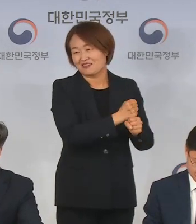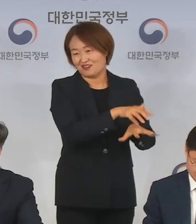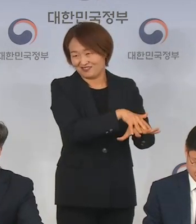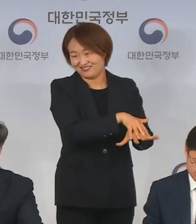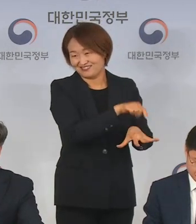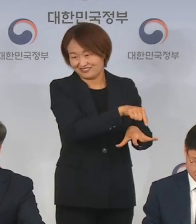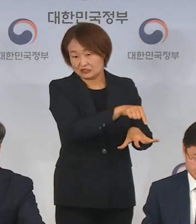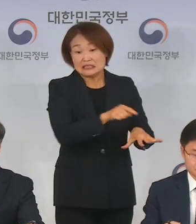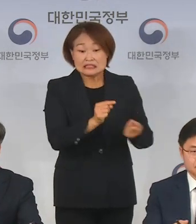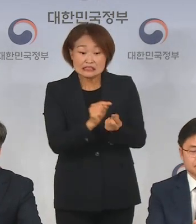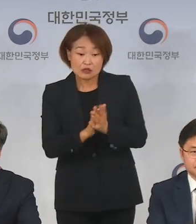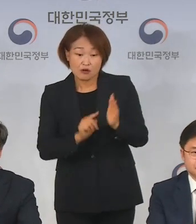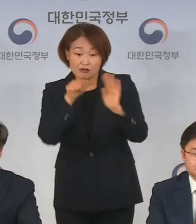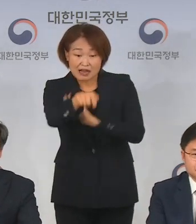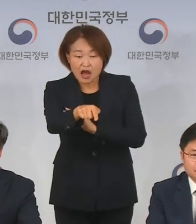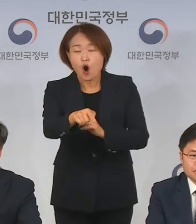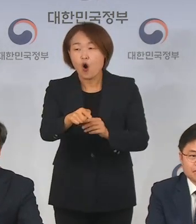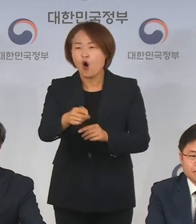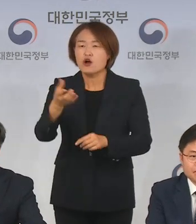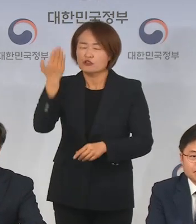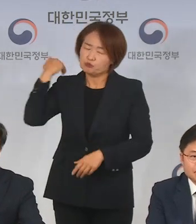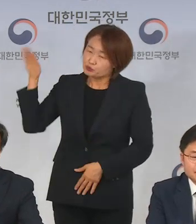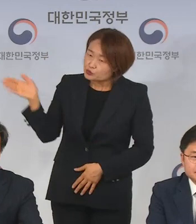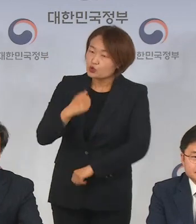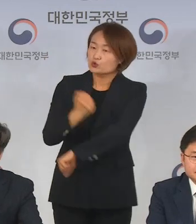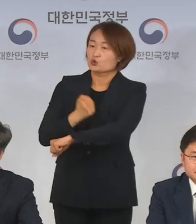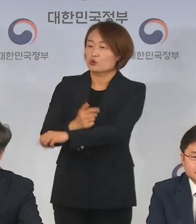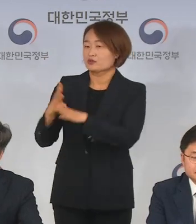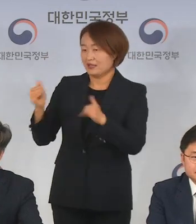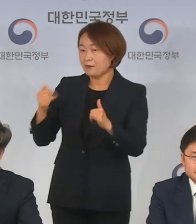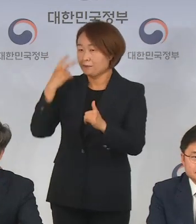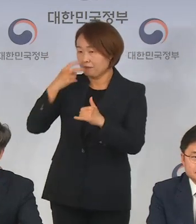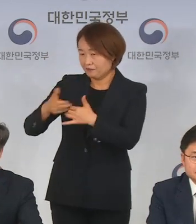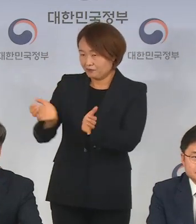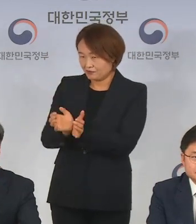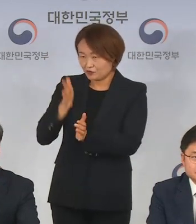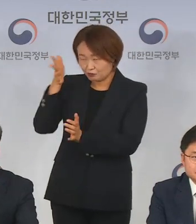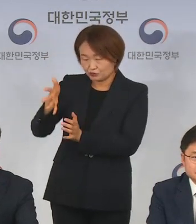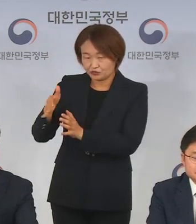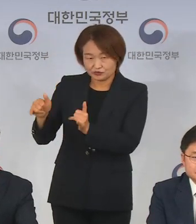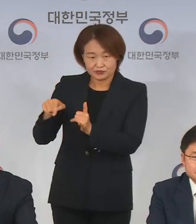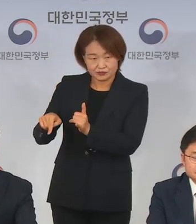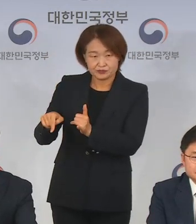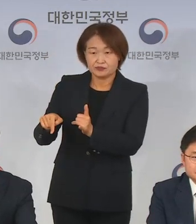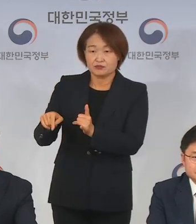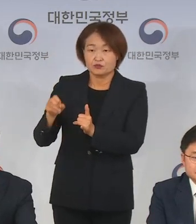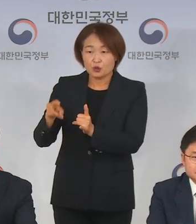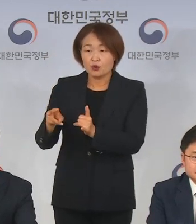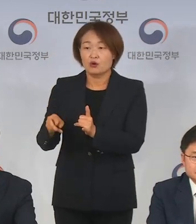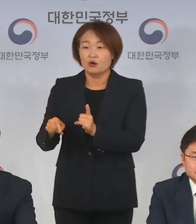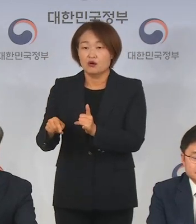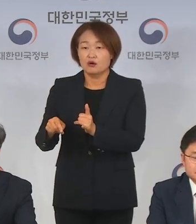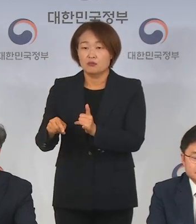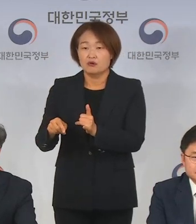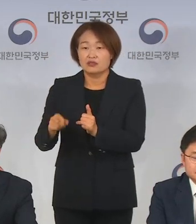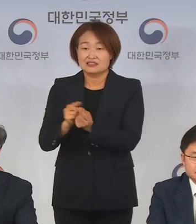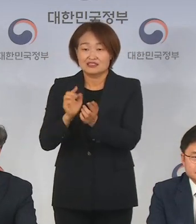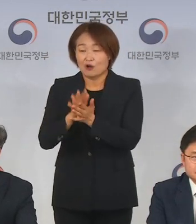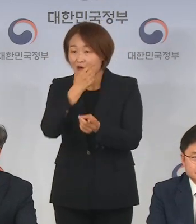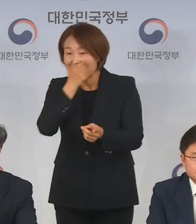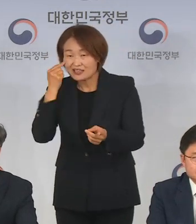현장을 보시는 분들은 그 일을 하시는 분들이고 이분들이 보시는 그 내용들이나 현장에서 확인한 뭐 정보 이런